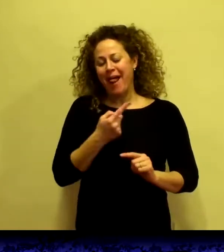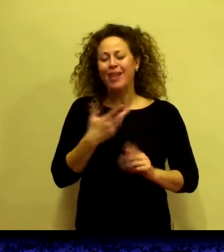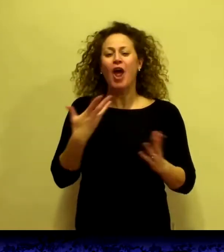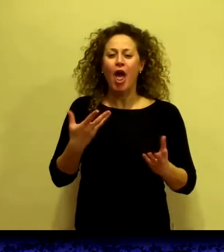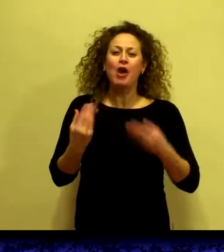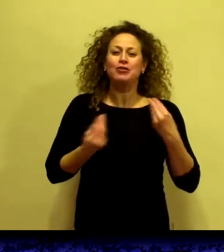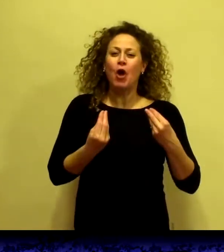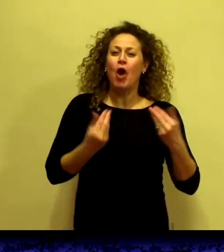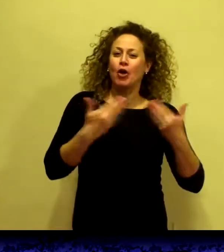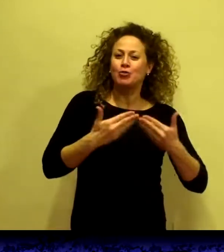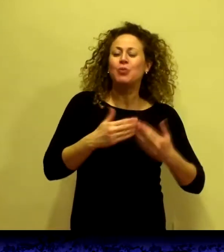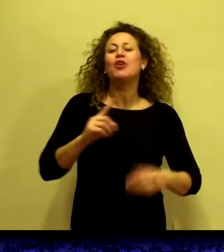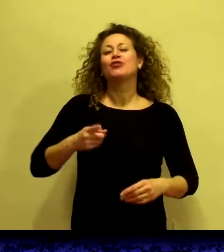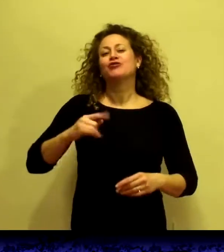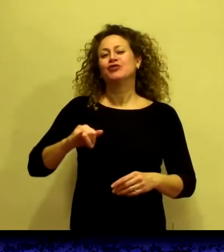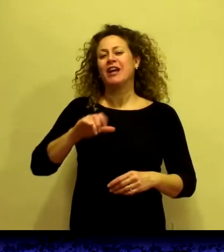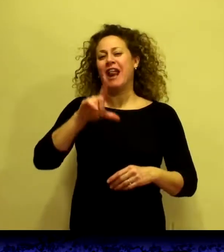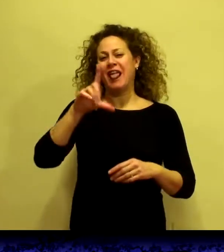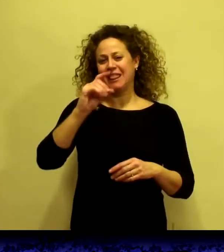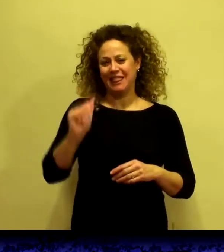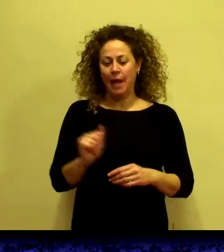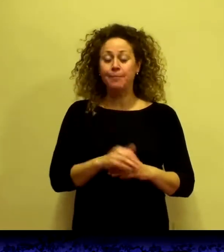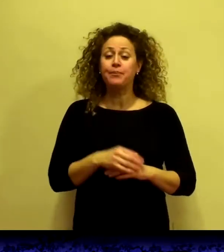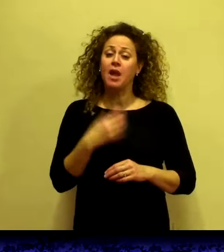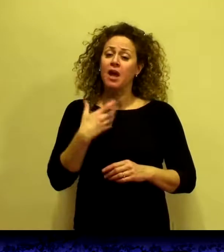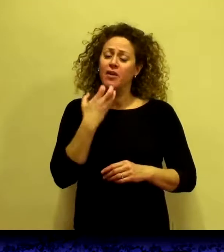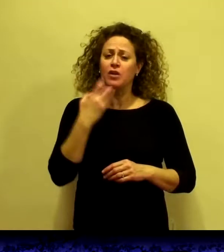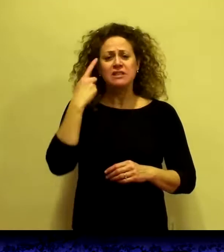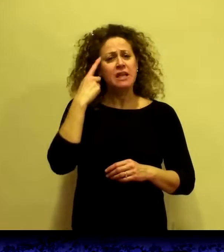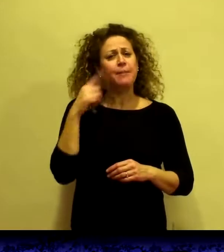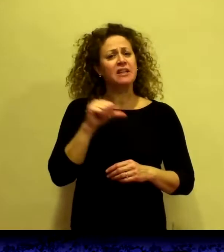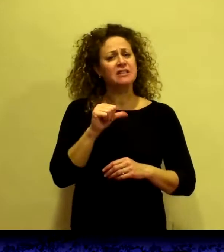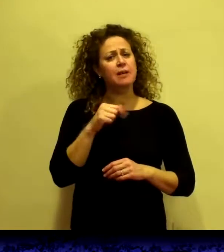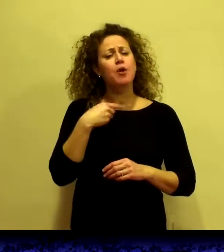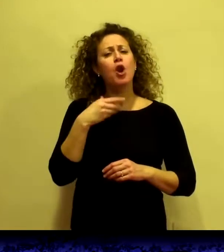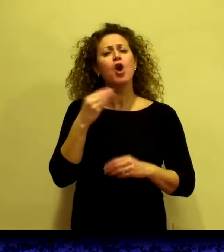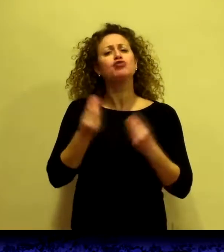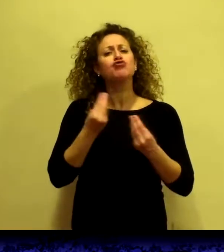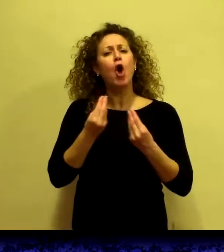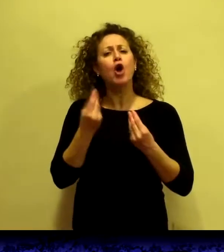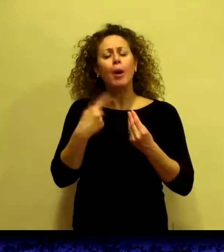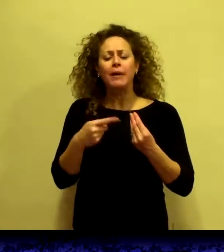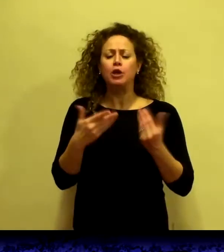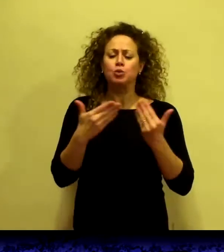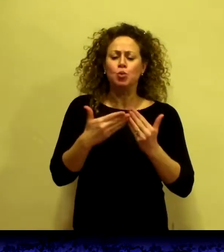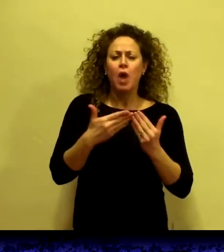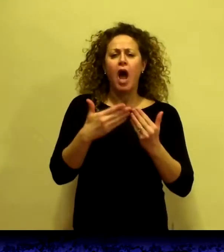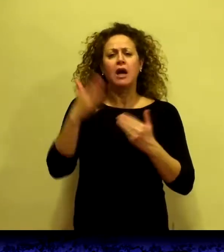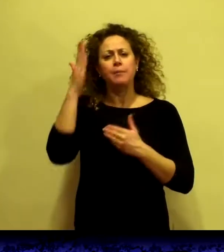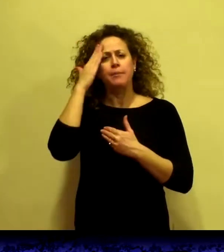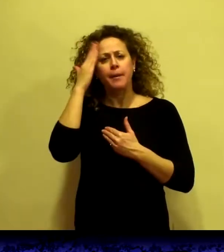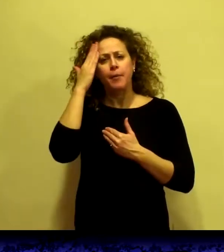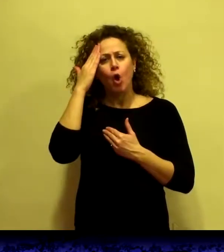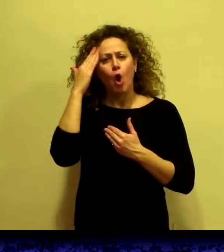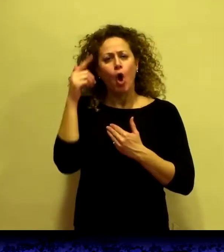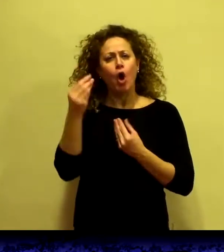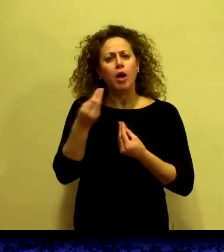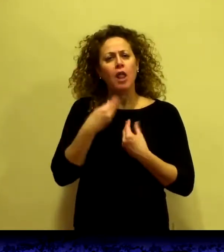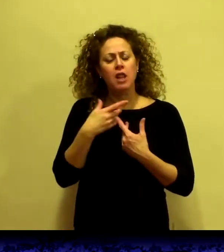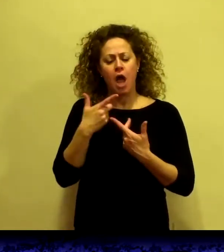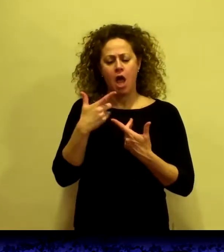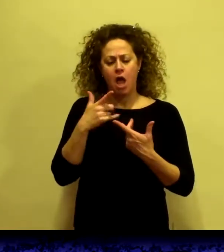Ecco, da che cosa nasce questa idea di fare i giochi per studiare, per memorizzare le